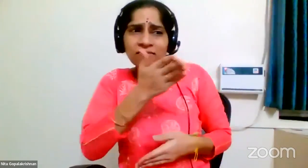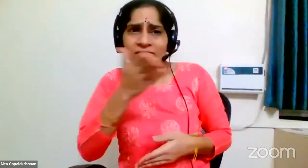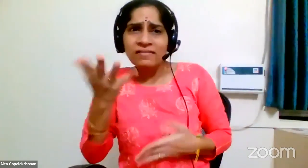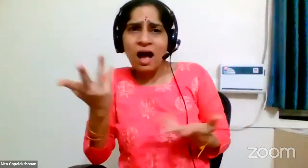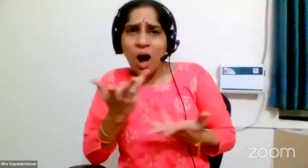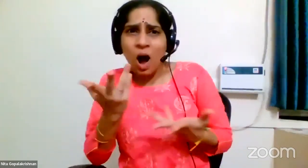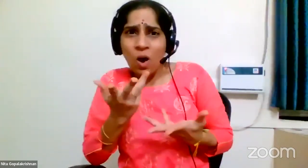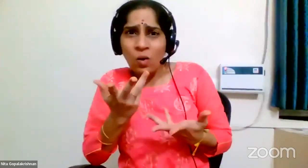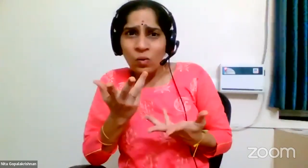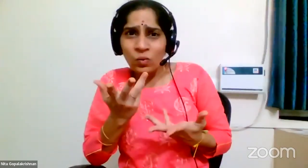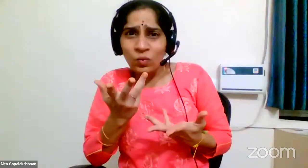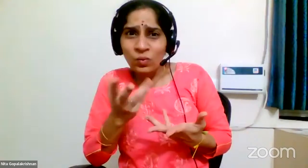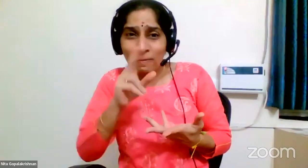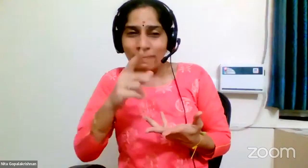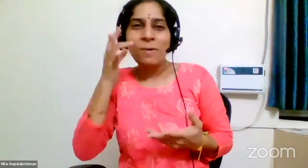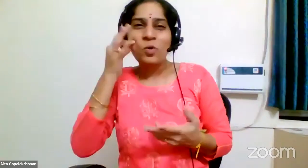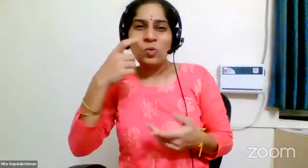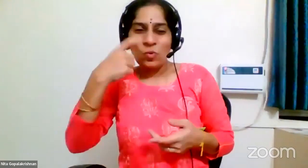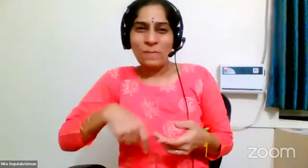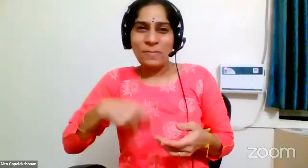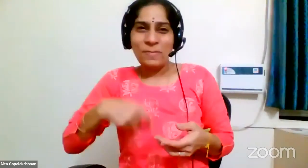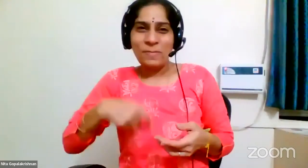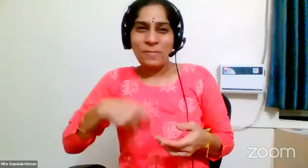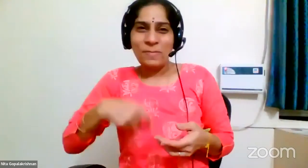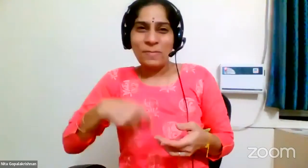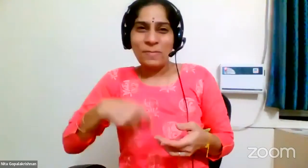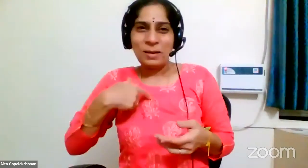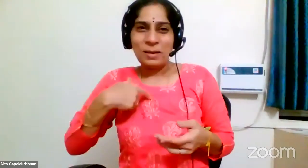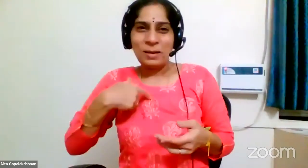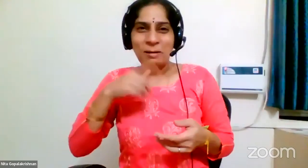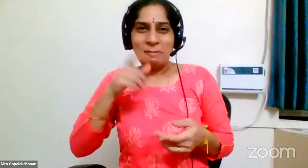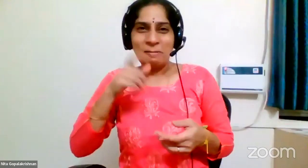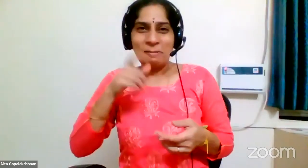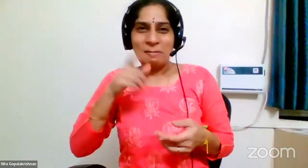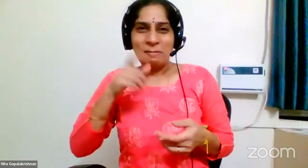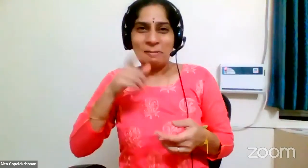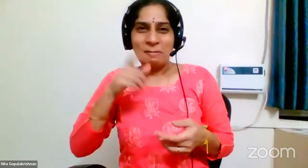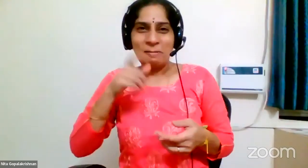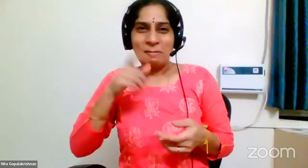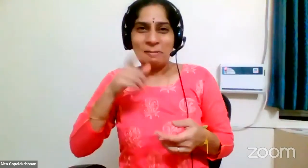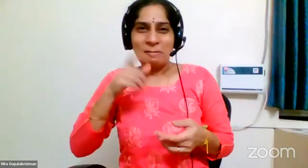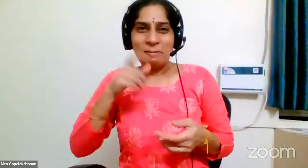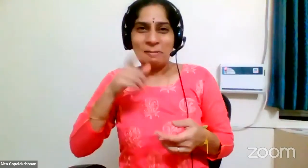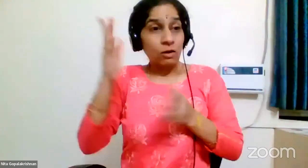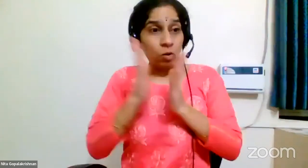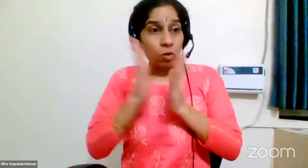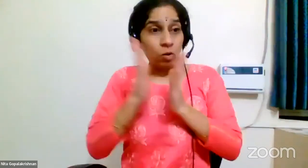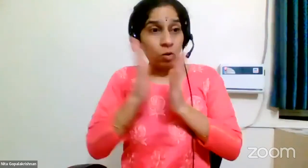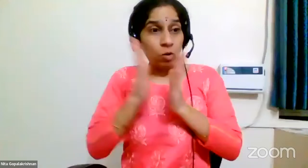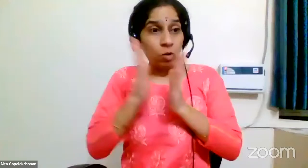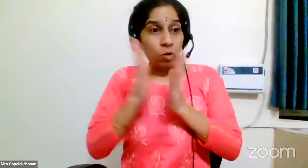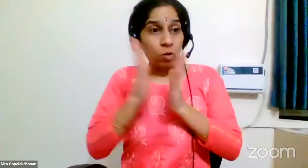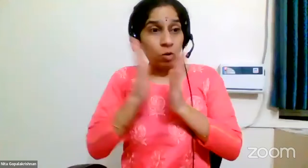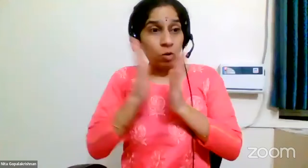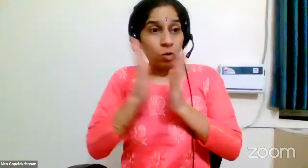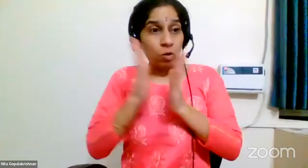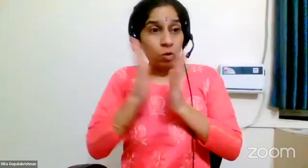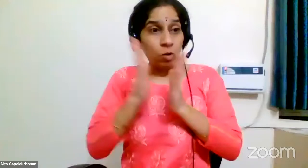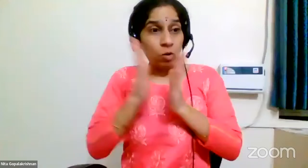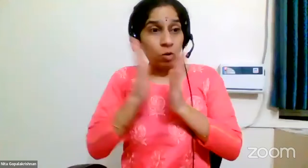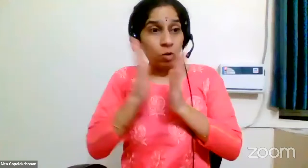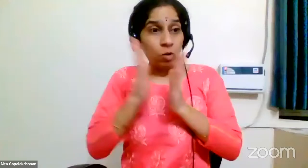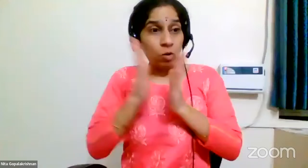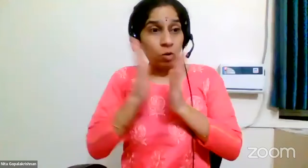मानव समाज के 4 वर्णाश्रम भगवान ने निर्माण किया है। वो क्या क्या है?